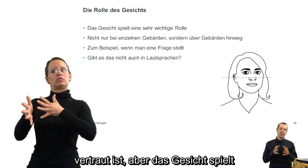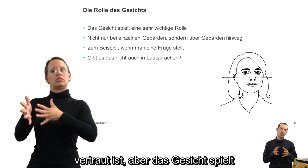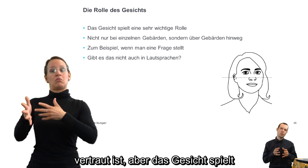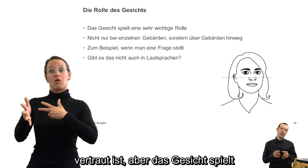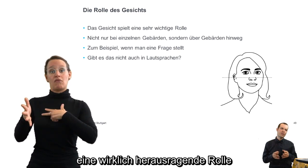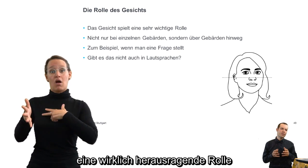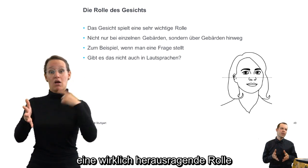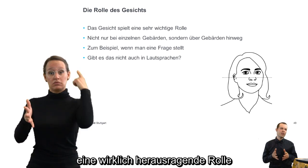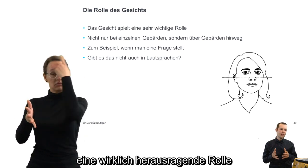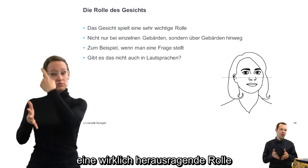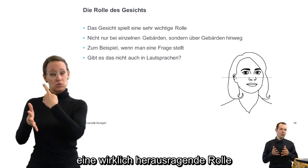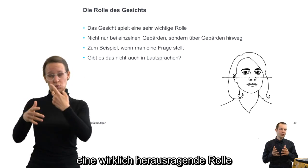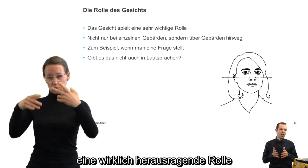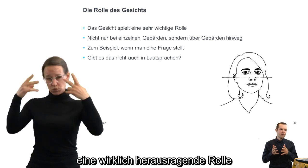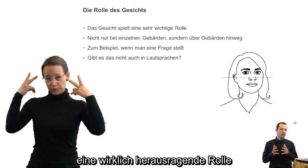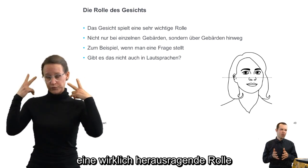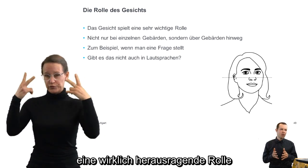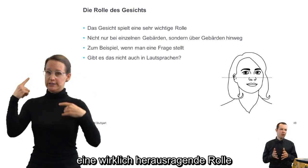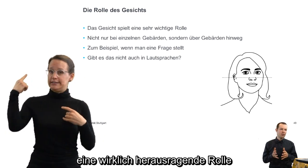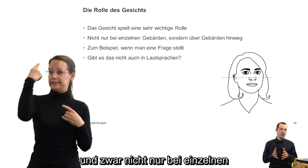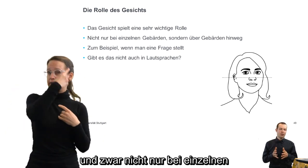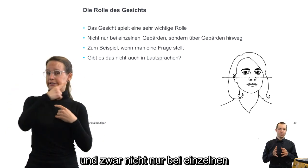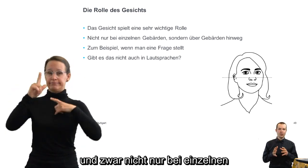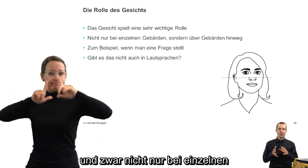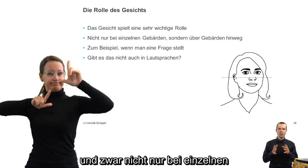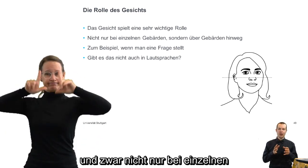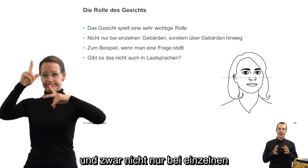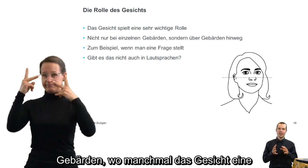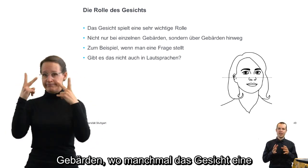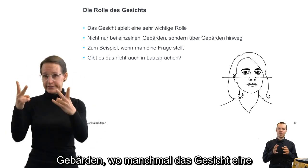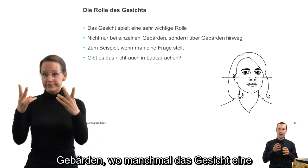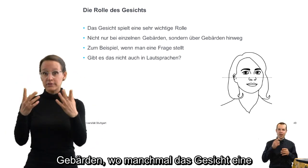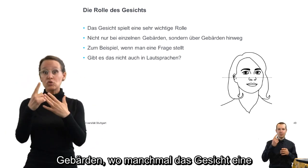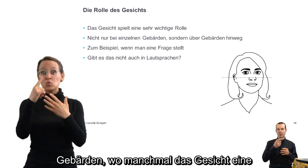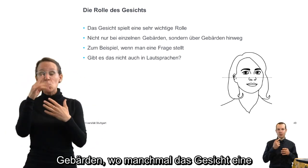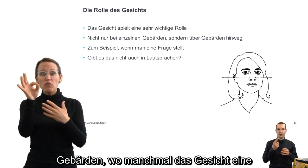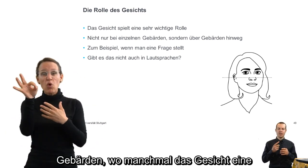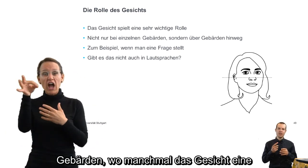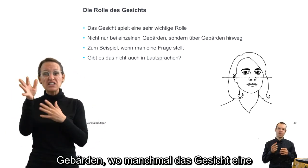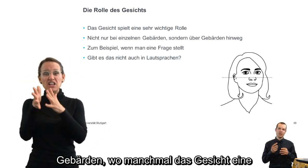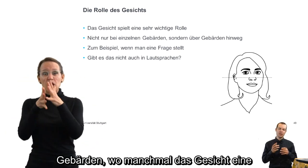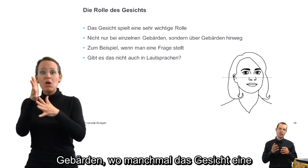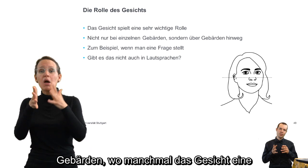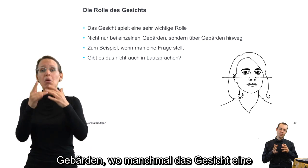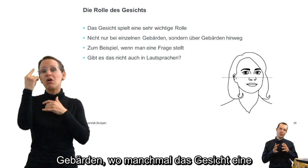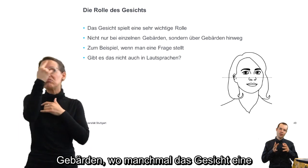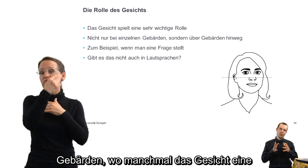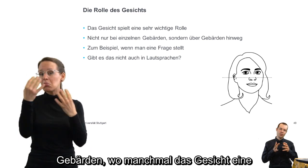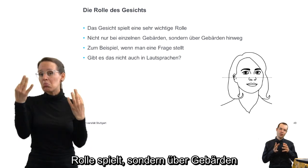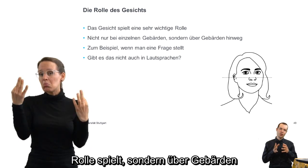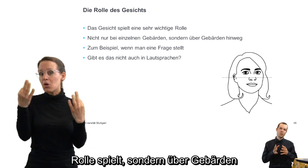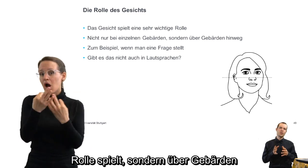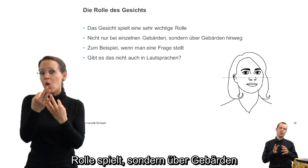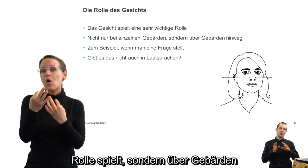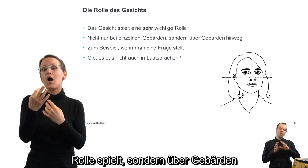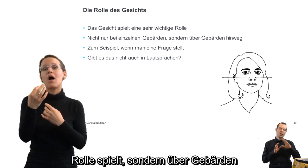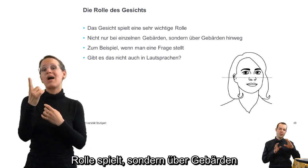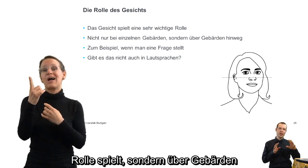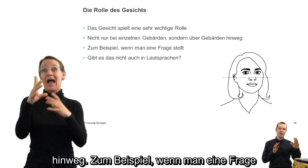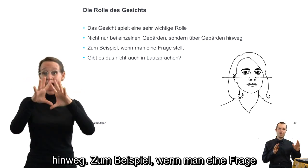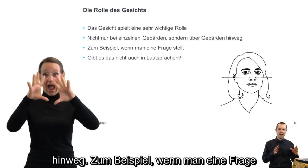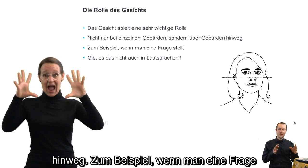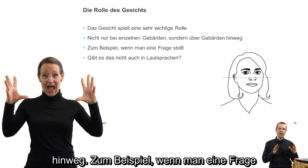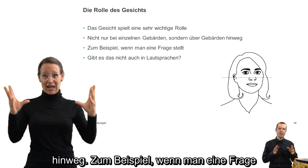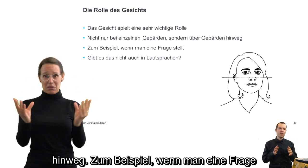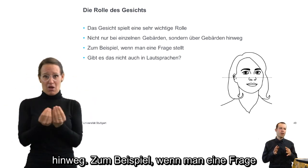aber das Gesicht spielt eine wirklich herausragende Rolle. Und zwar nicht nur bei einzelnen Gebärden, wo manchmal das Gesicht eine Rolle spielt, sondern über